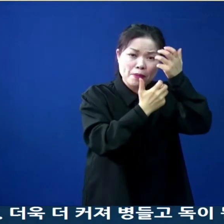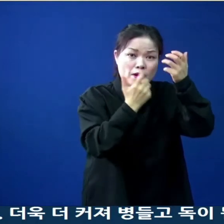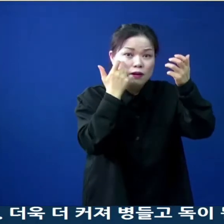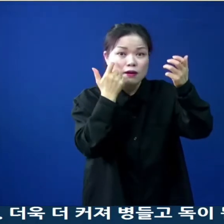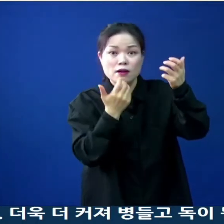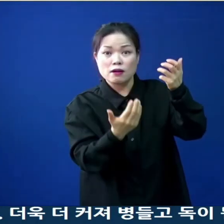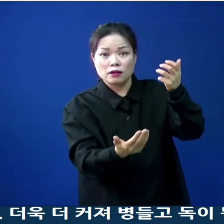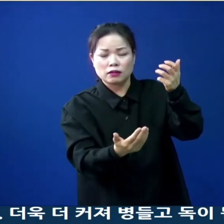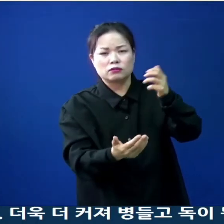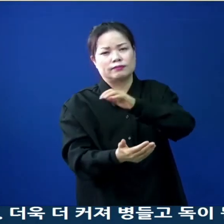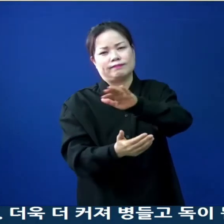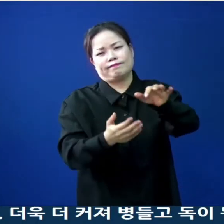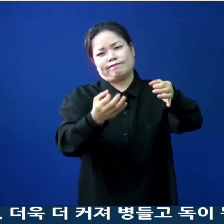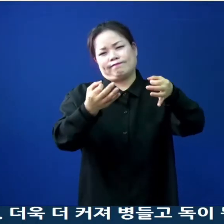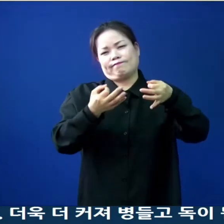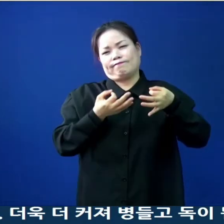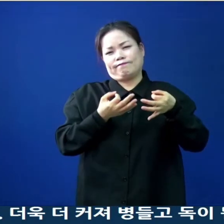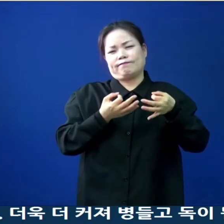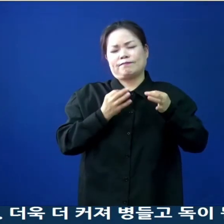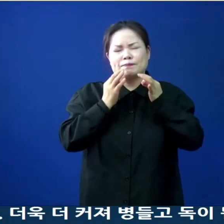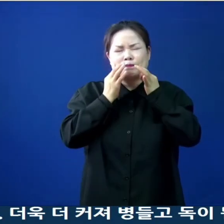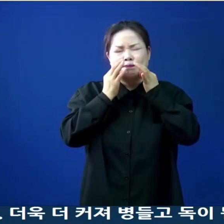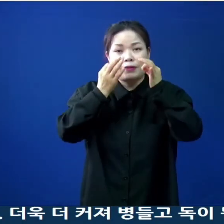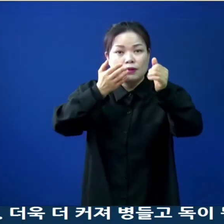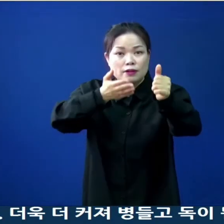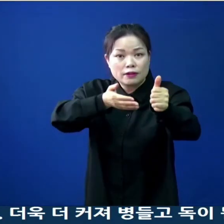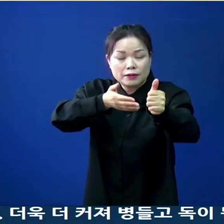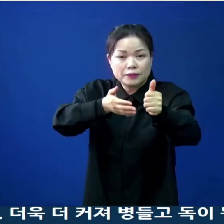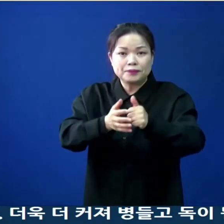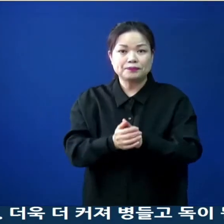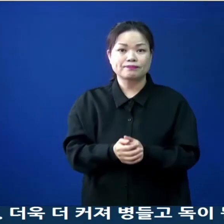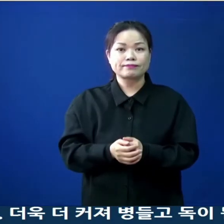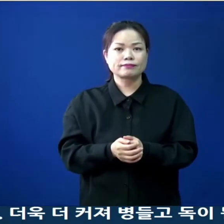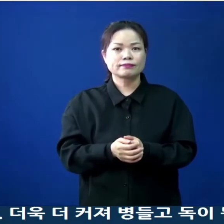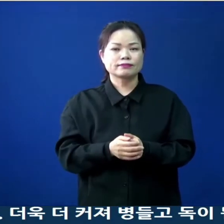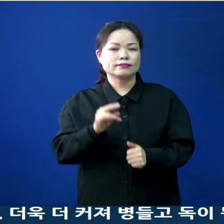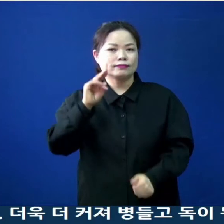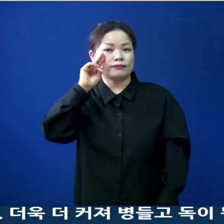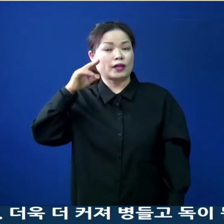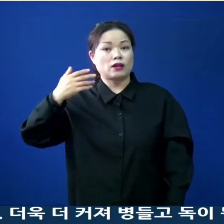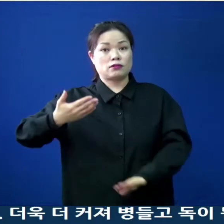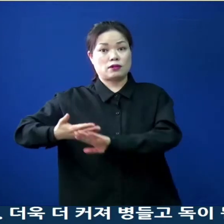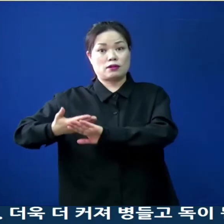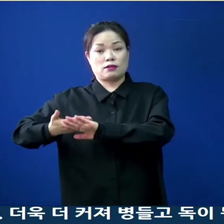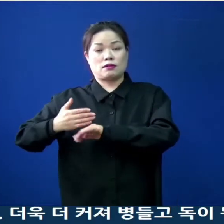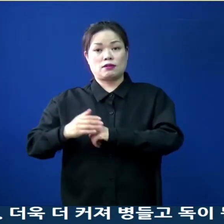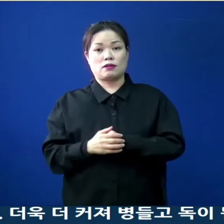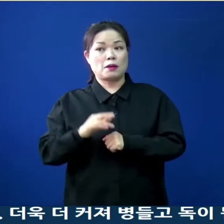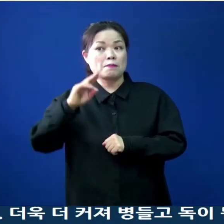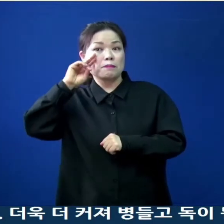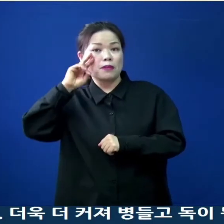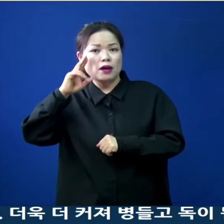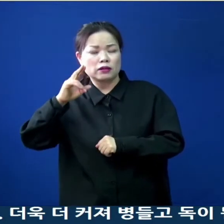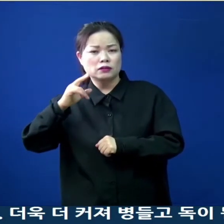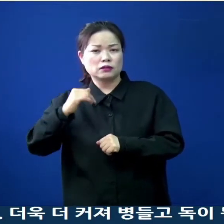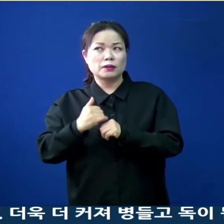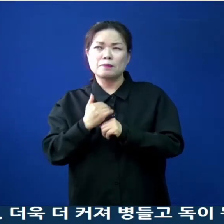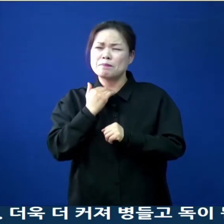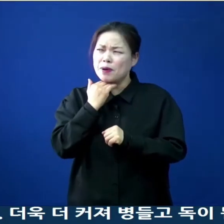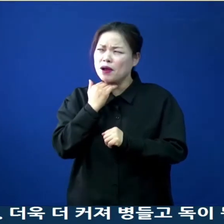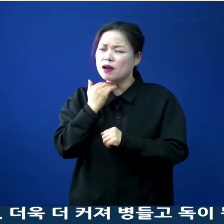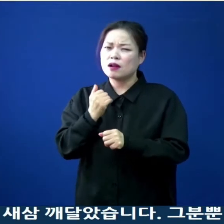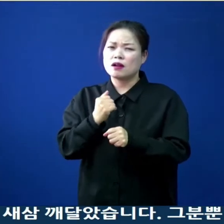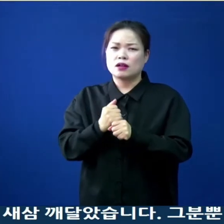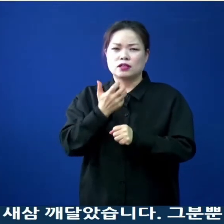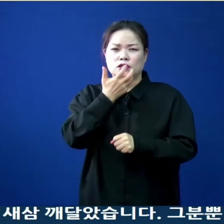아닌지 우리가 한번 돌아볼 수 있기를 간절히 소망합니다. 여러분, 그러나 바울은 달랐습니다. 바울의 조바심은